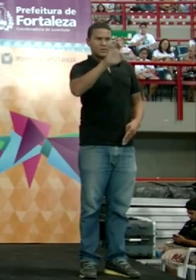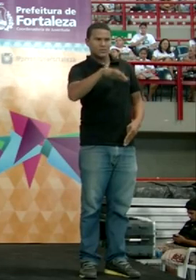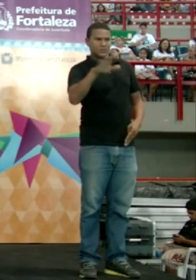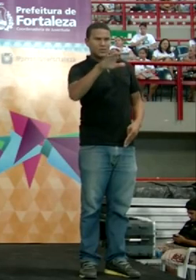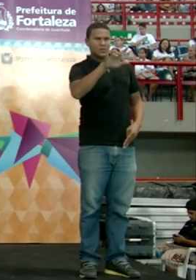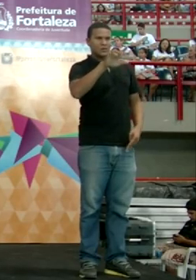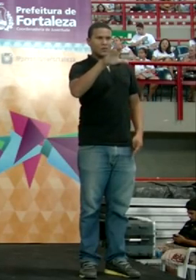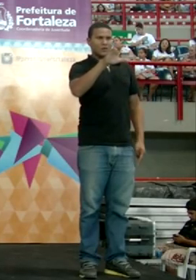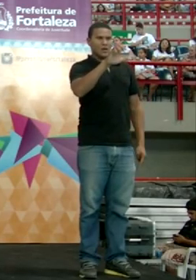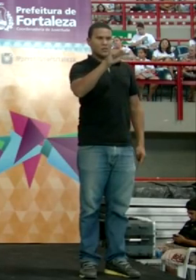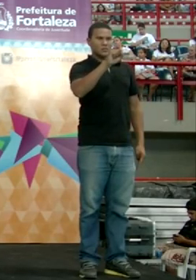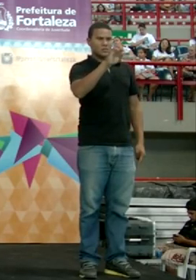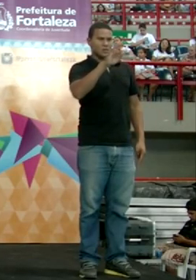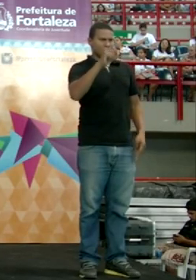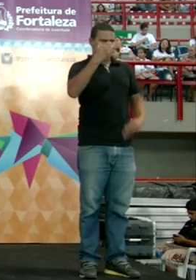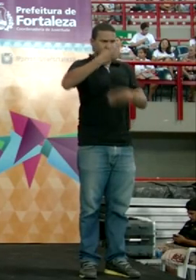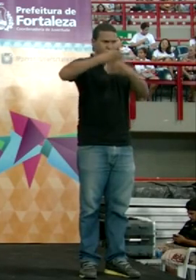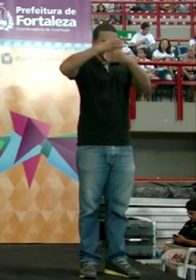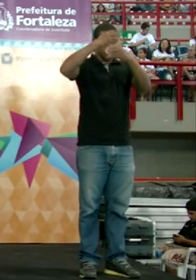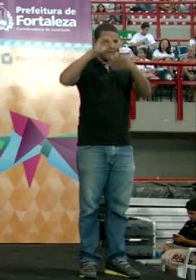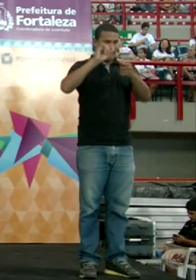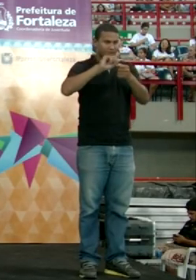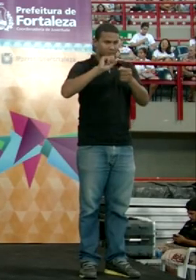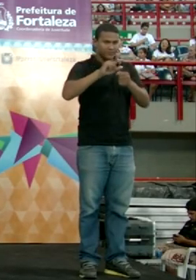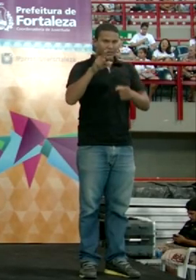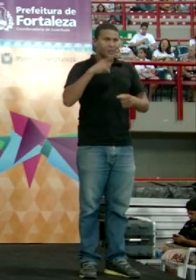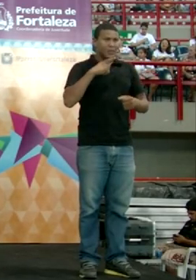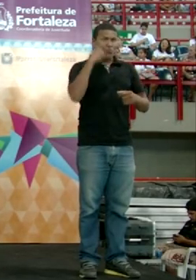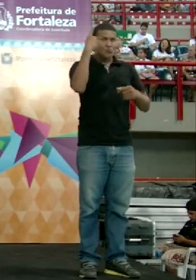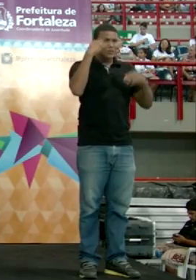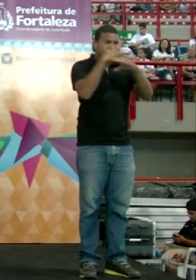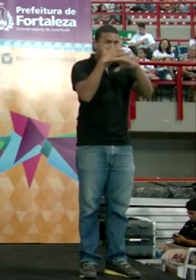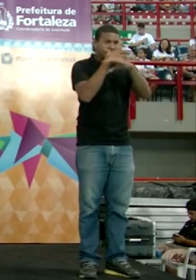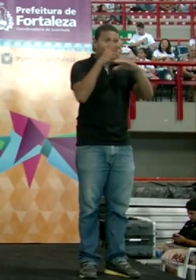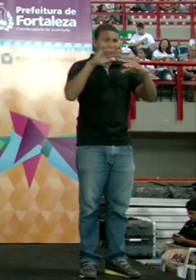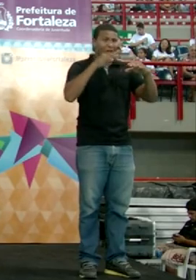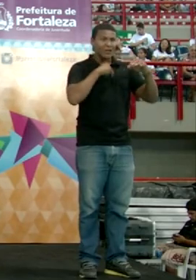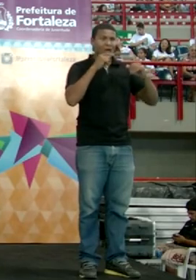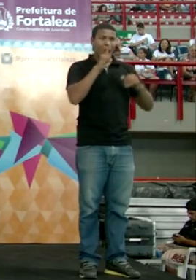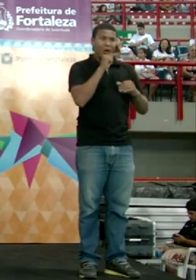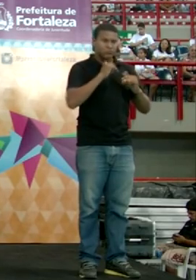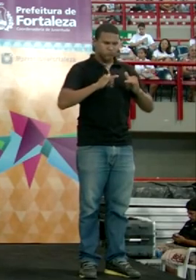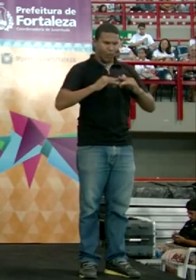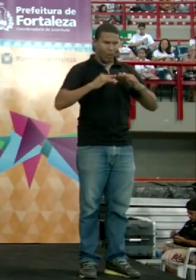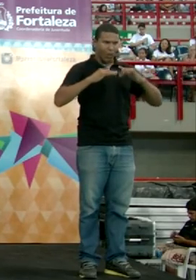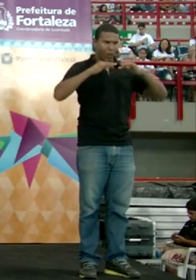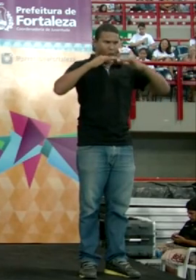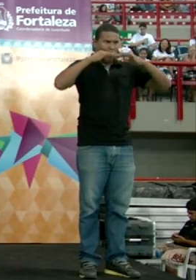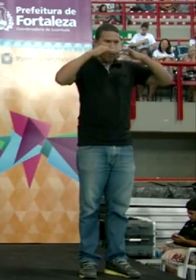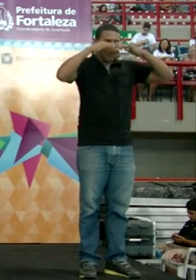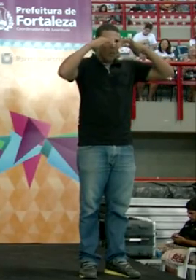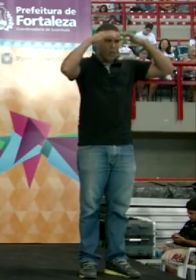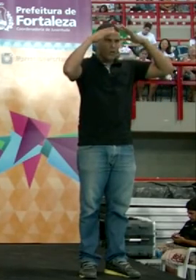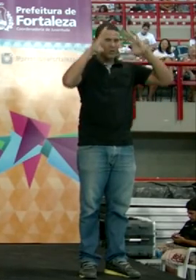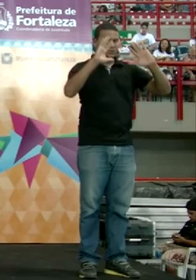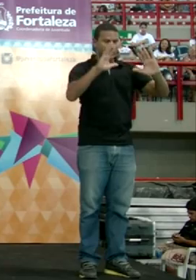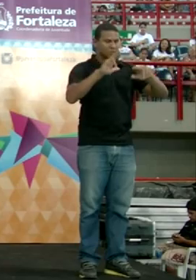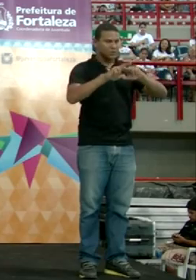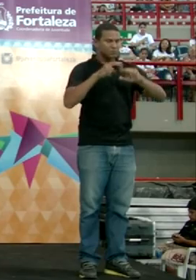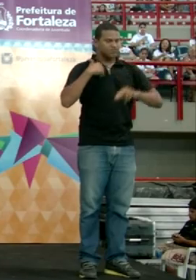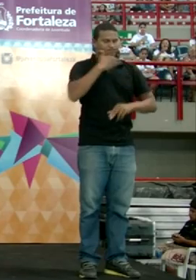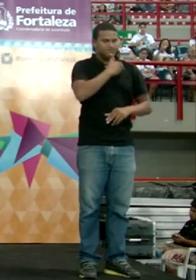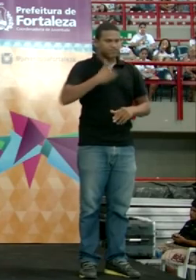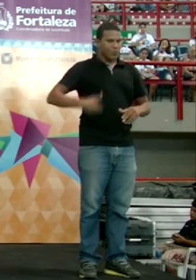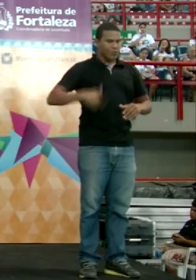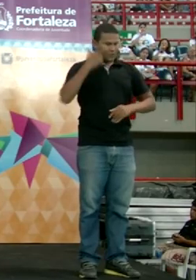de Jaguaribara, tá? Aí o que é que o governo do estado fez? Construiu uma nova cidade. E o interessante, que aí eu achei que